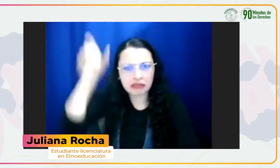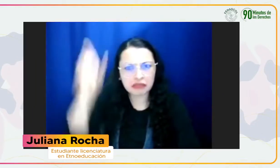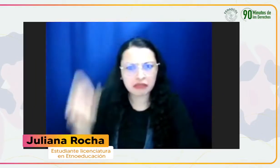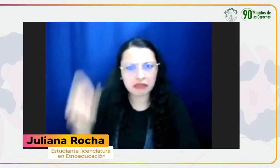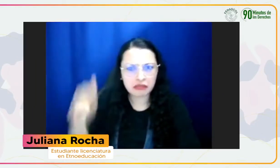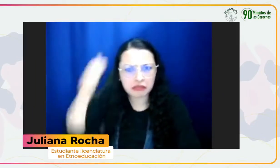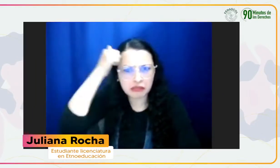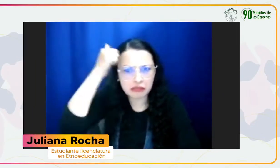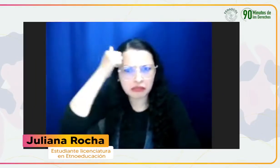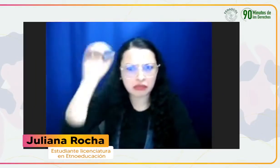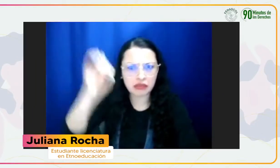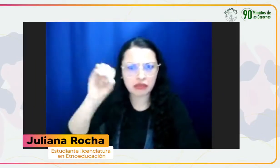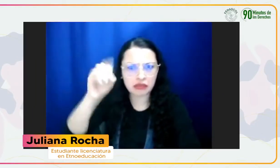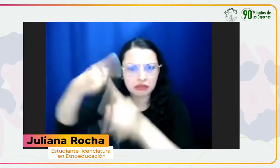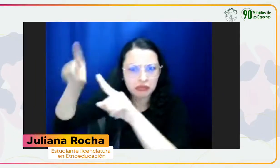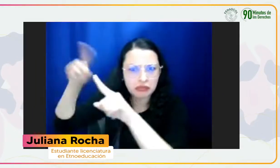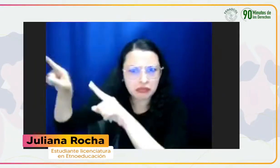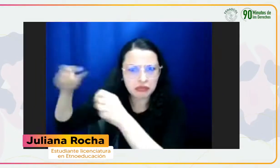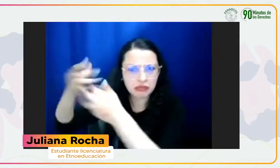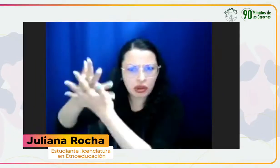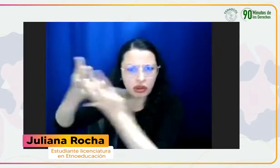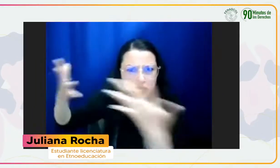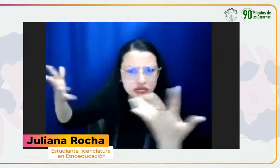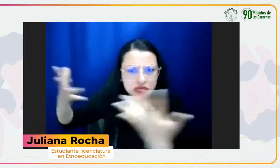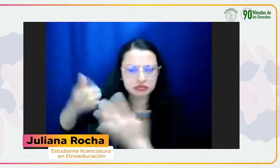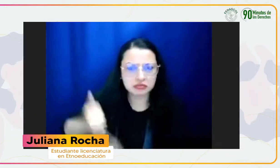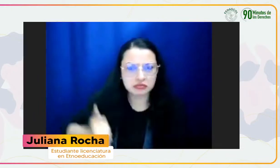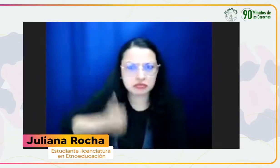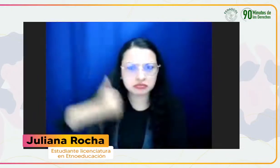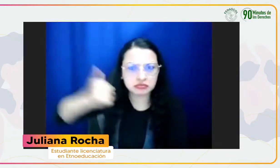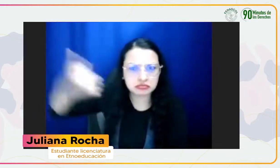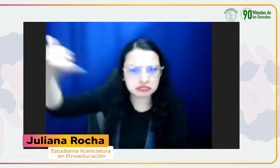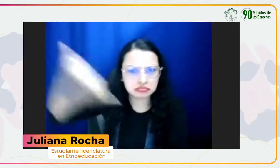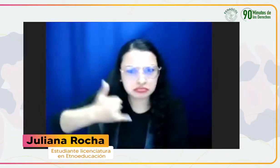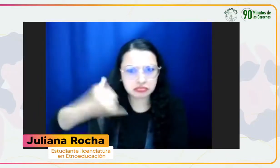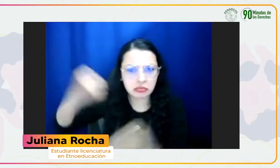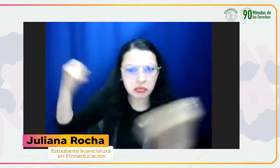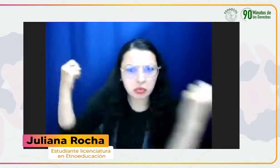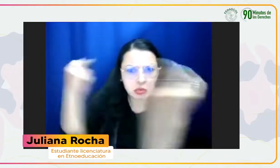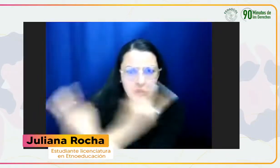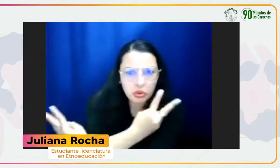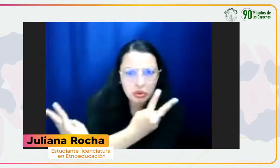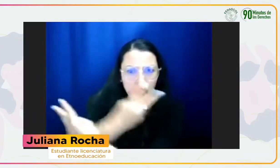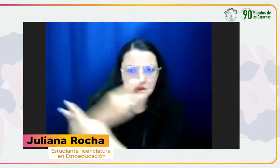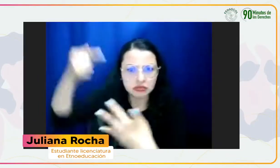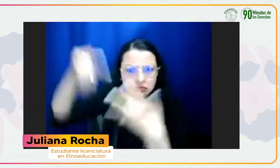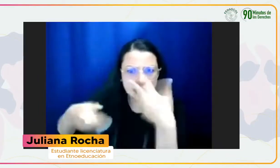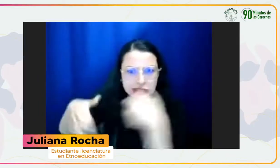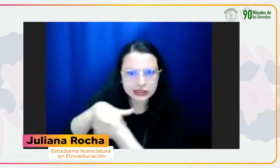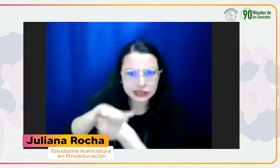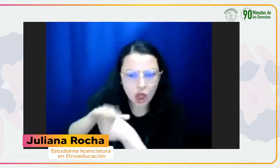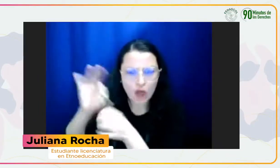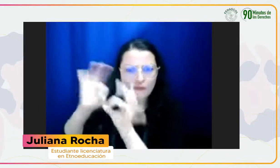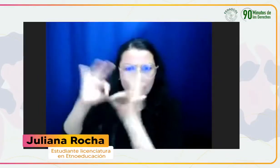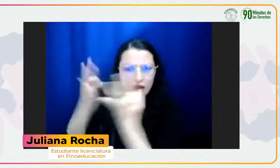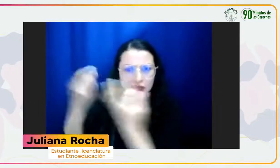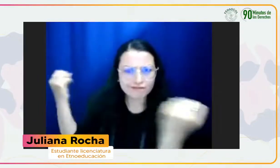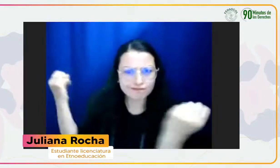la niñez, los diferentes maestros que están en este contexto educativo, que digamos hay